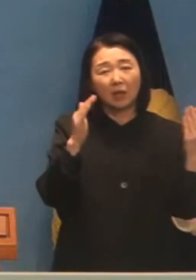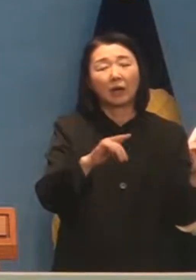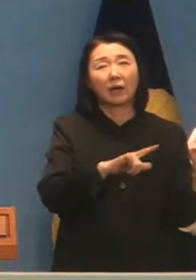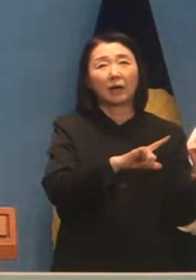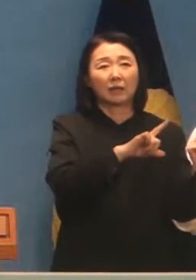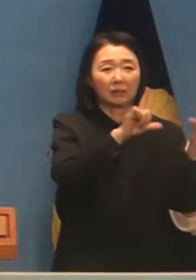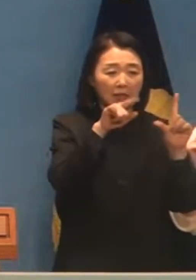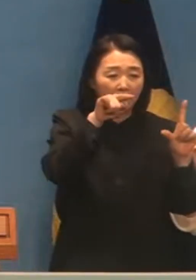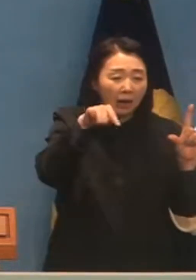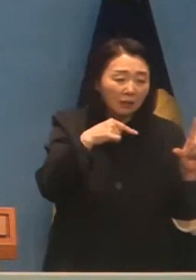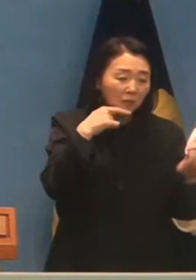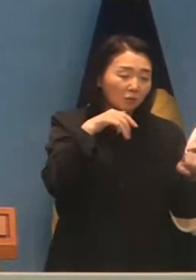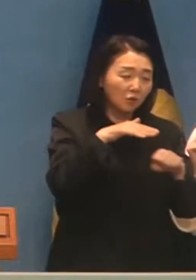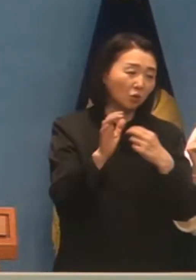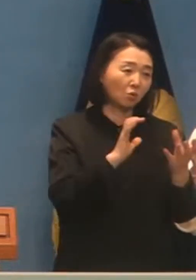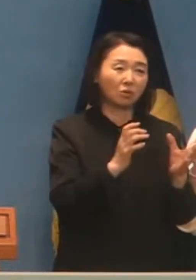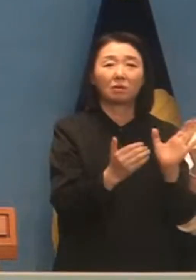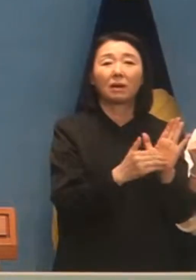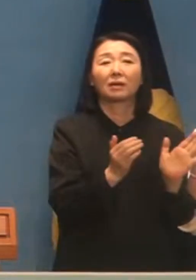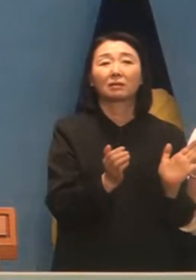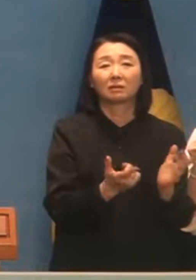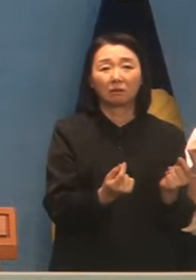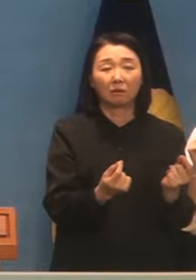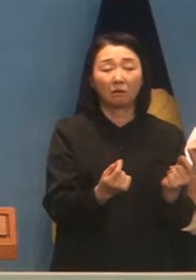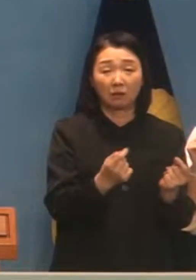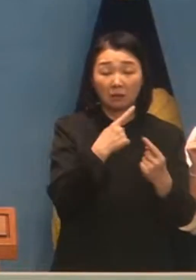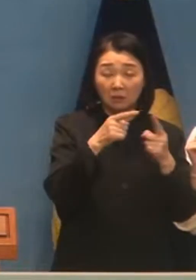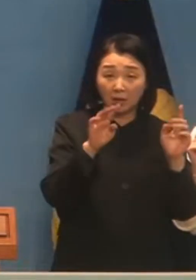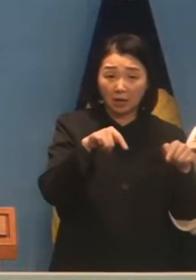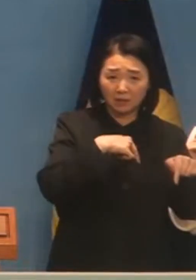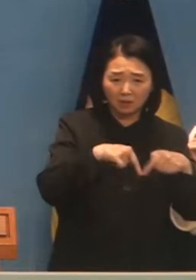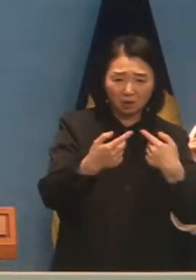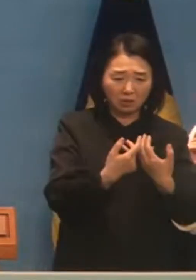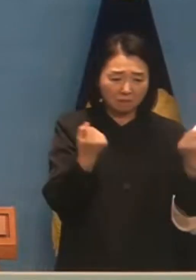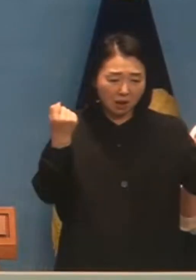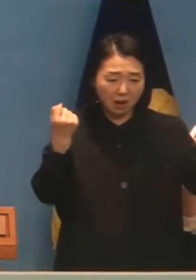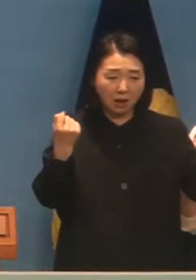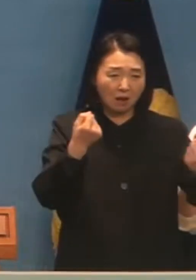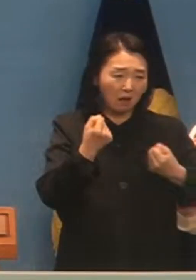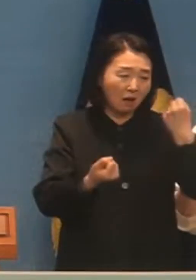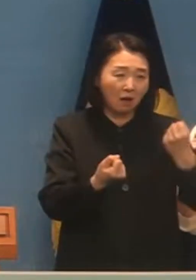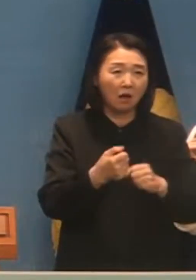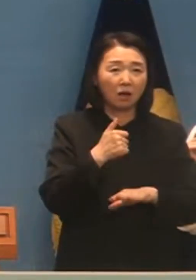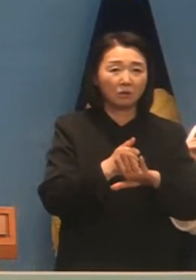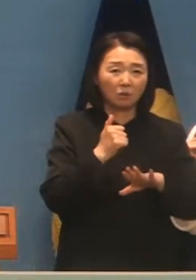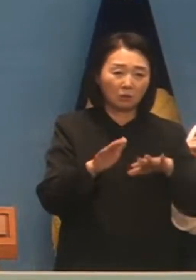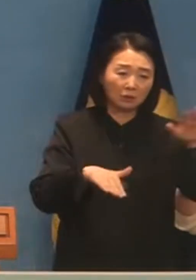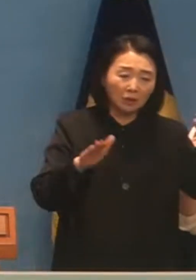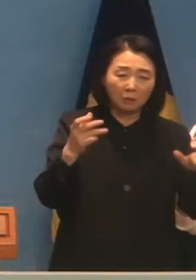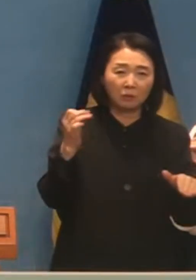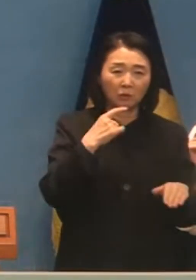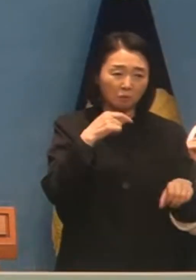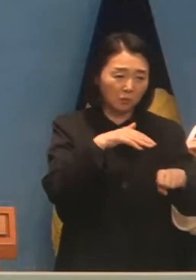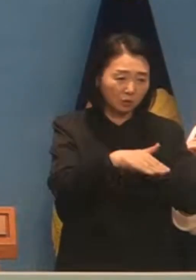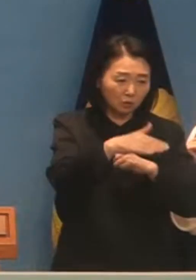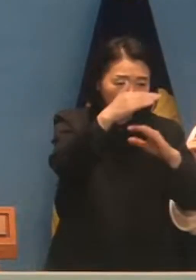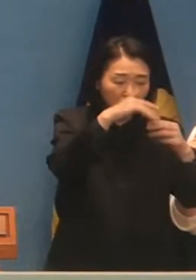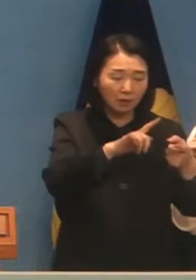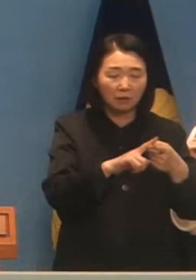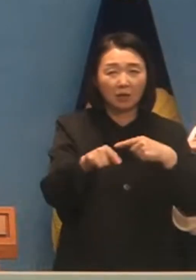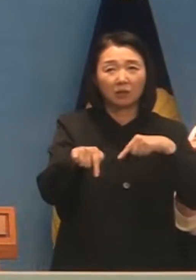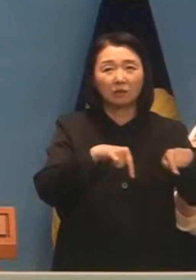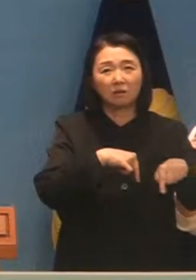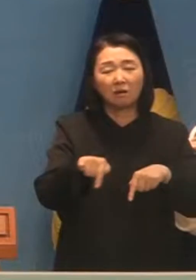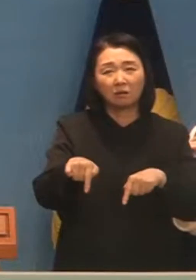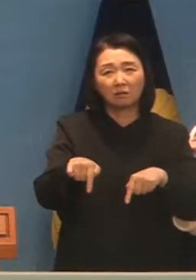토론을 가로막았습니다. 이러한 대학의 정치적 양극화는 결국 반차별과 민주주의를 내용으로 하는 정치적